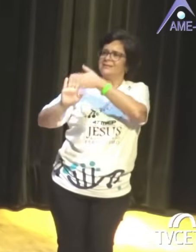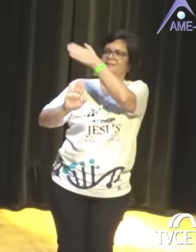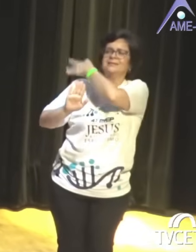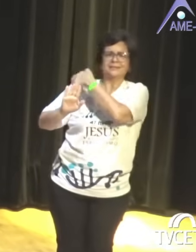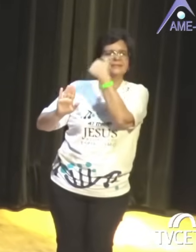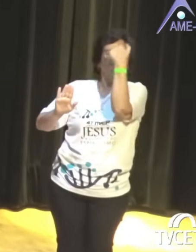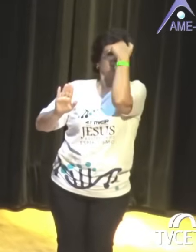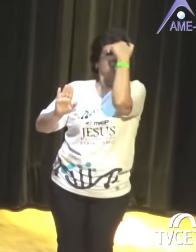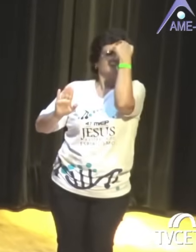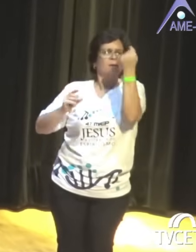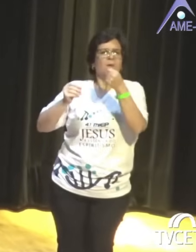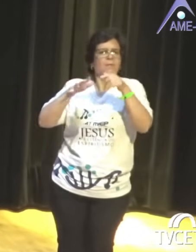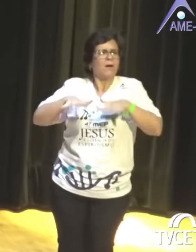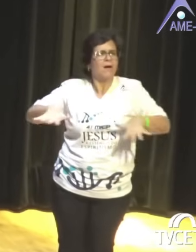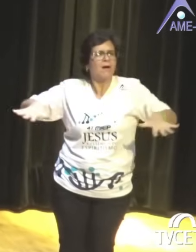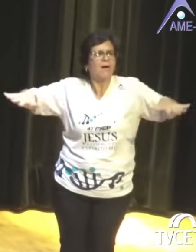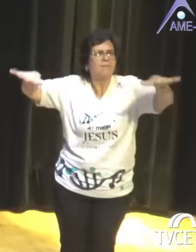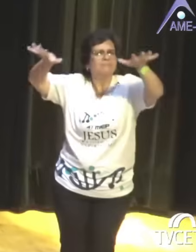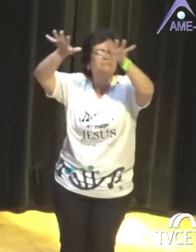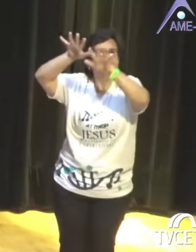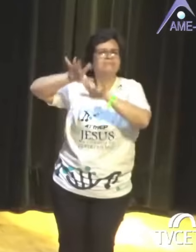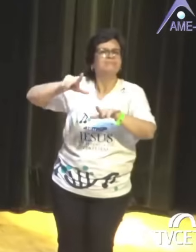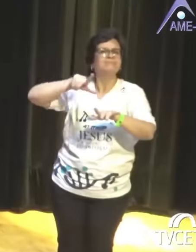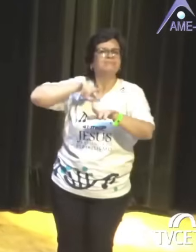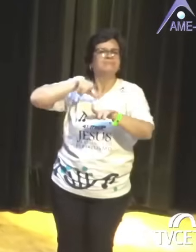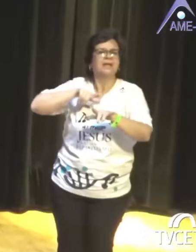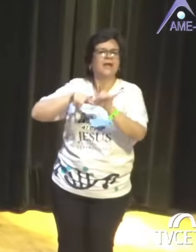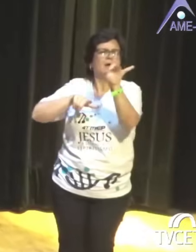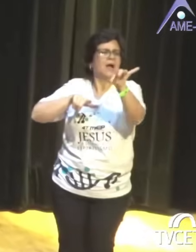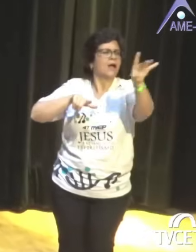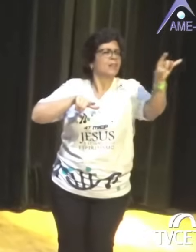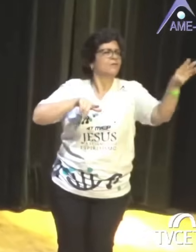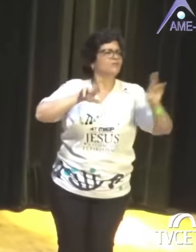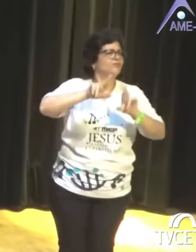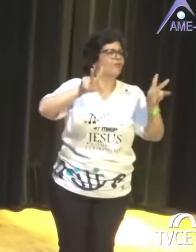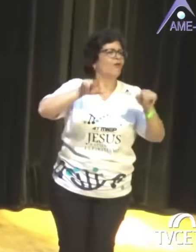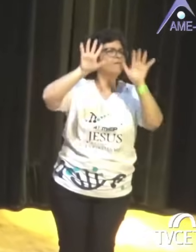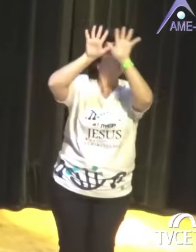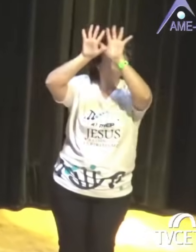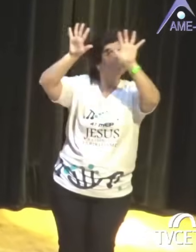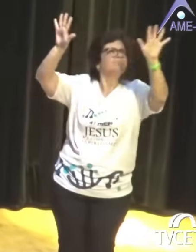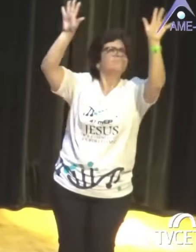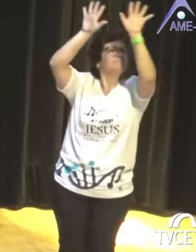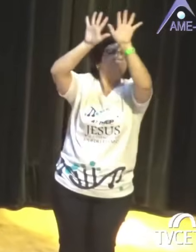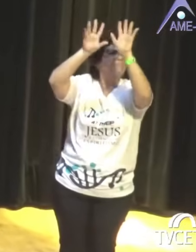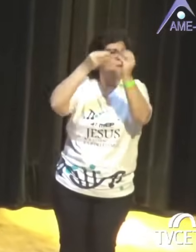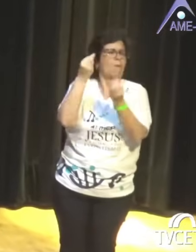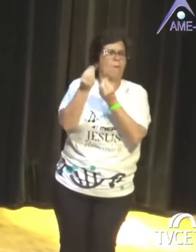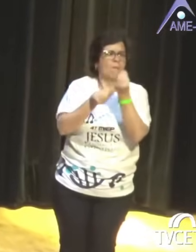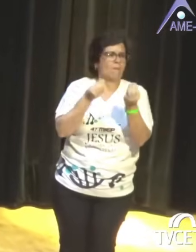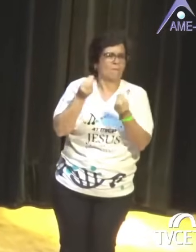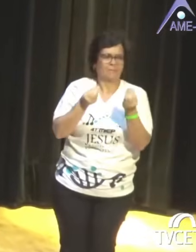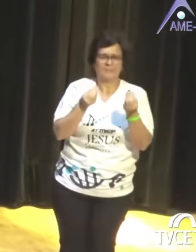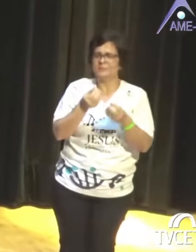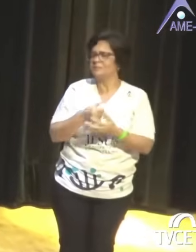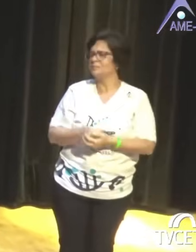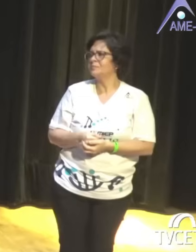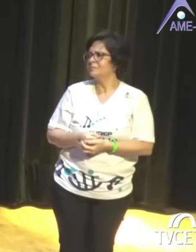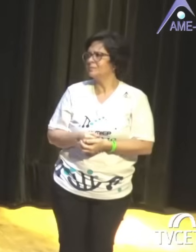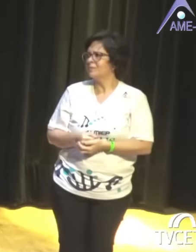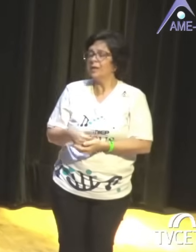imaginávamos um espaço Divino cada um a seu modo por exemplo